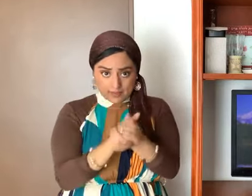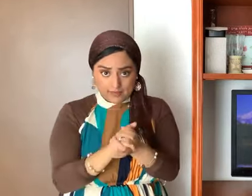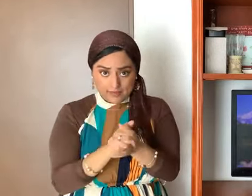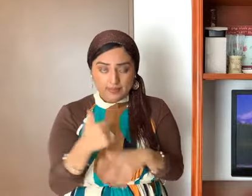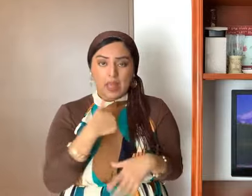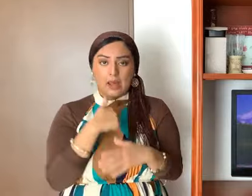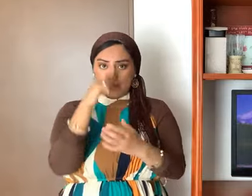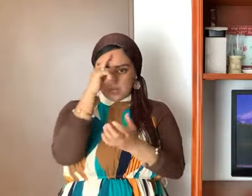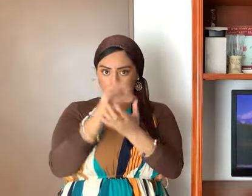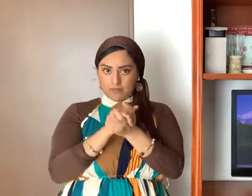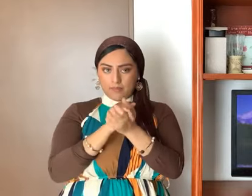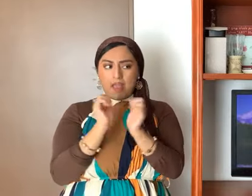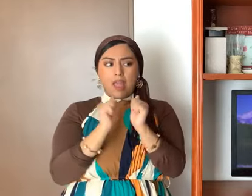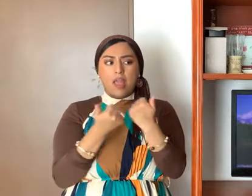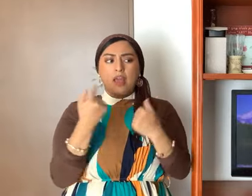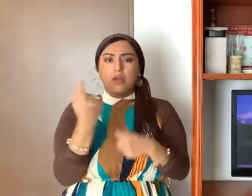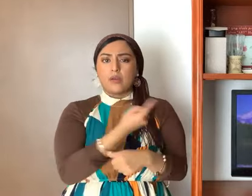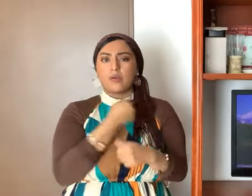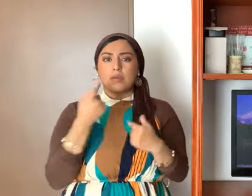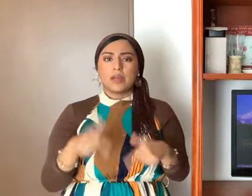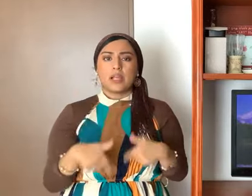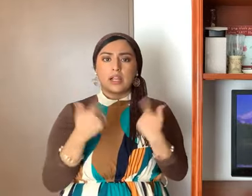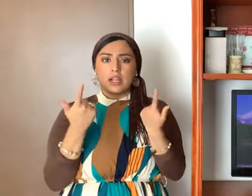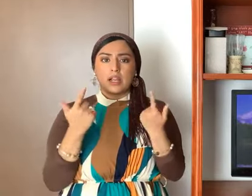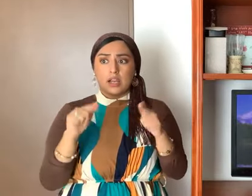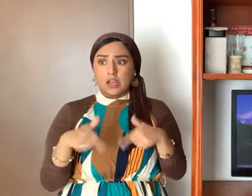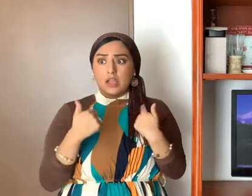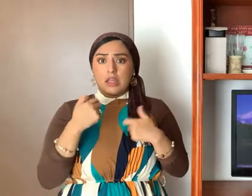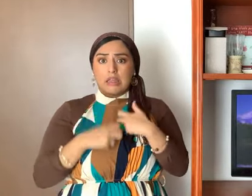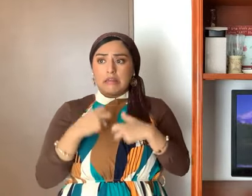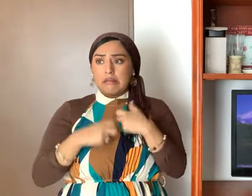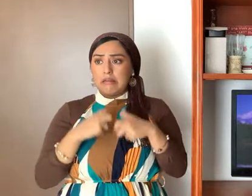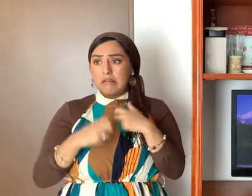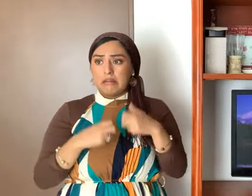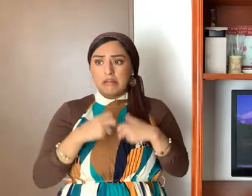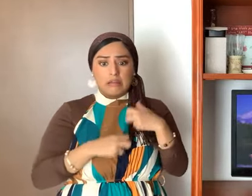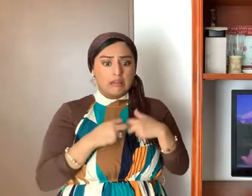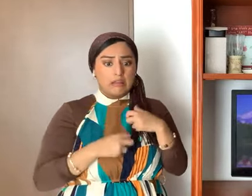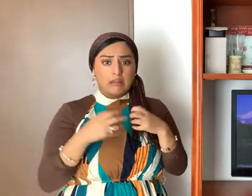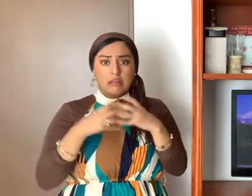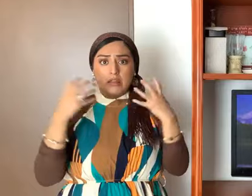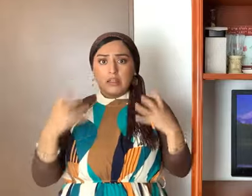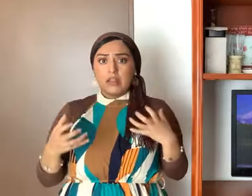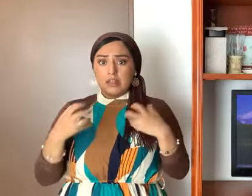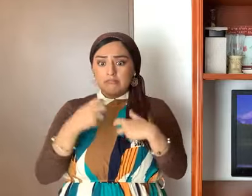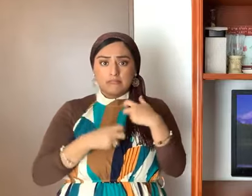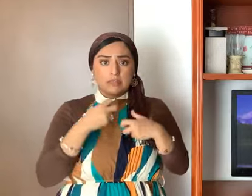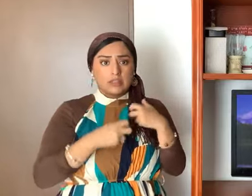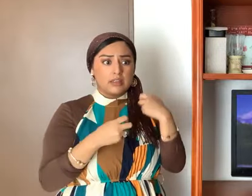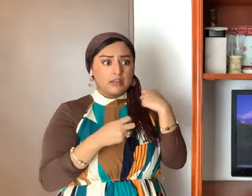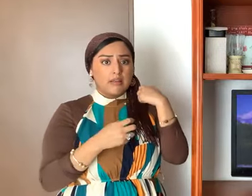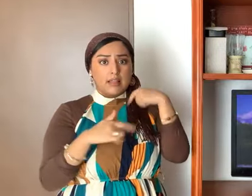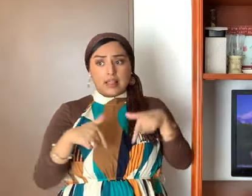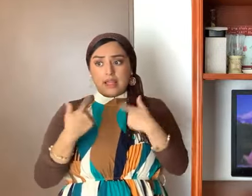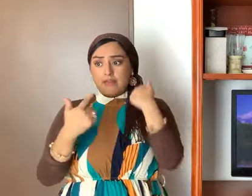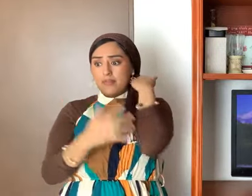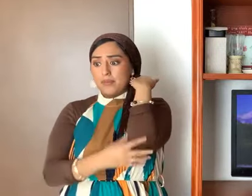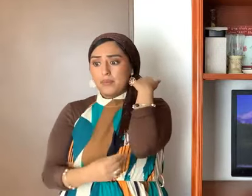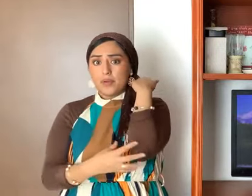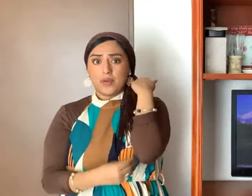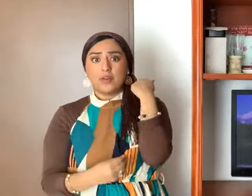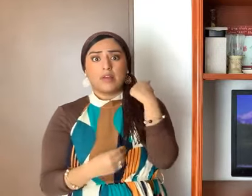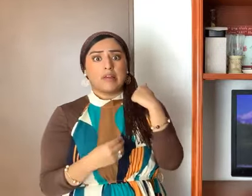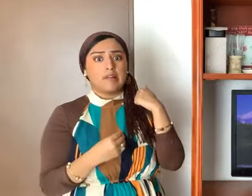digo que creo. ¿Cómo vivimos? ¿Vivimos con problemas ¿Vivimos con escasez? ¿Vivimos